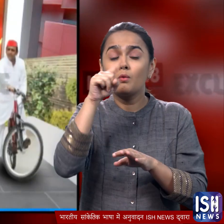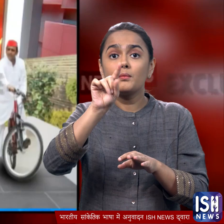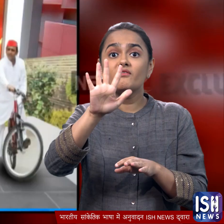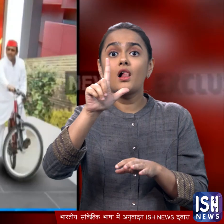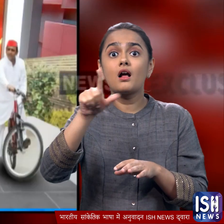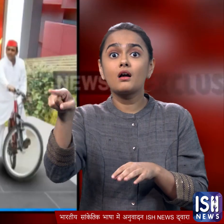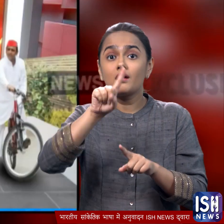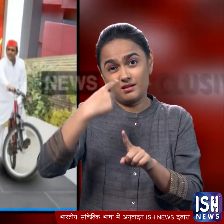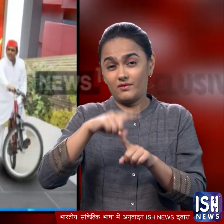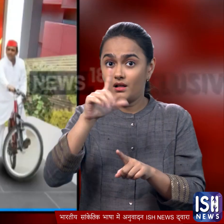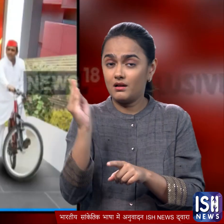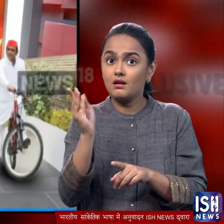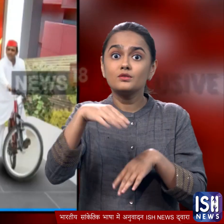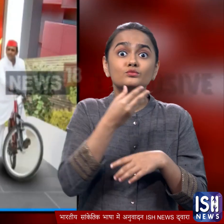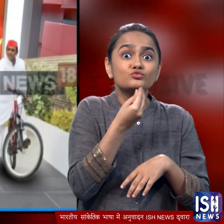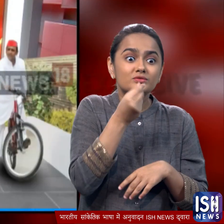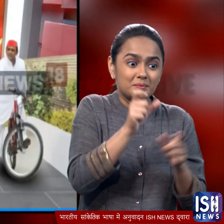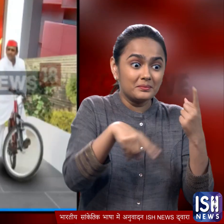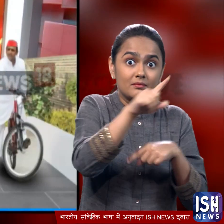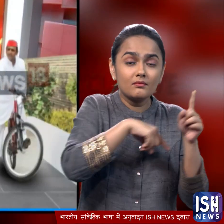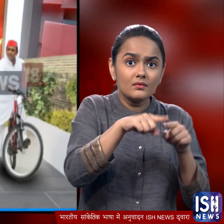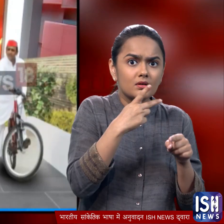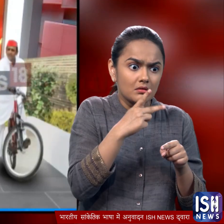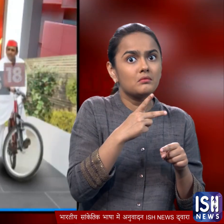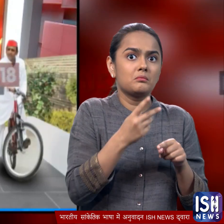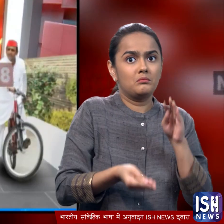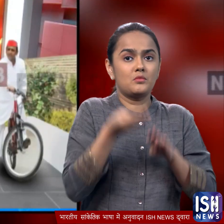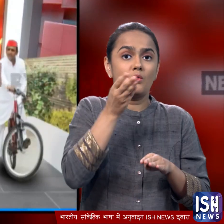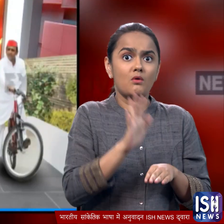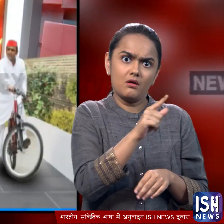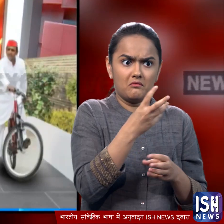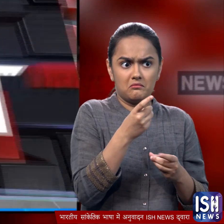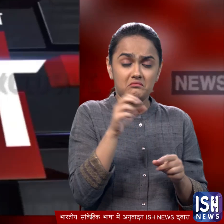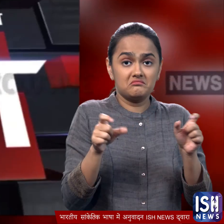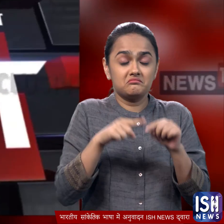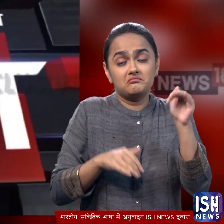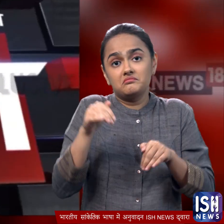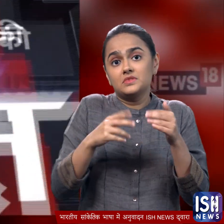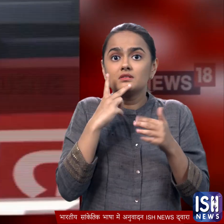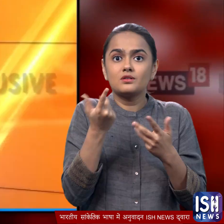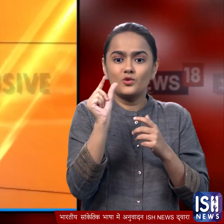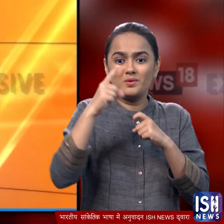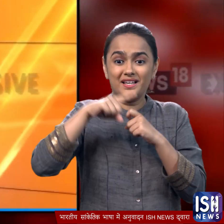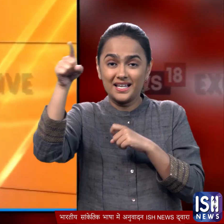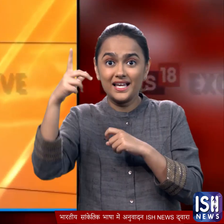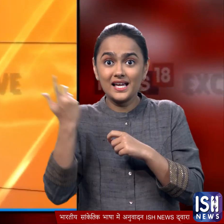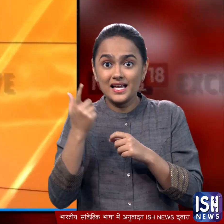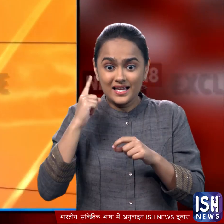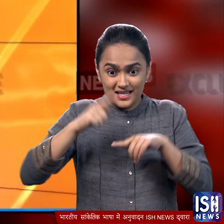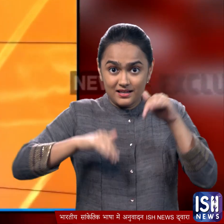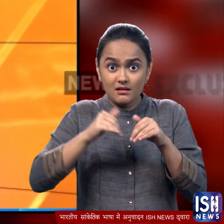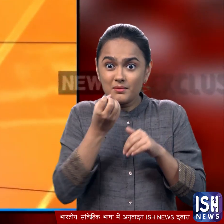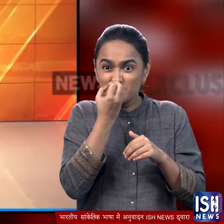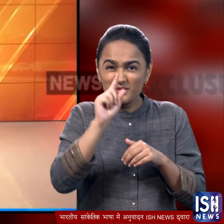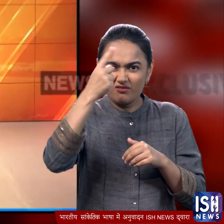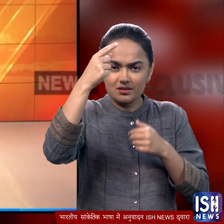करीब 1.5 लाख है। इसके अलावा मुस्लिम समुदाय के मतदाताओं की संख्या भी वहां पर अच्छी खासी है। और इधर उत्तराखंड चुनाव के लिए जारी बीजेपी